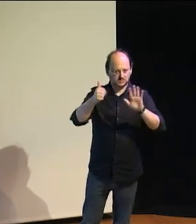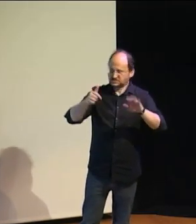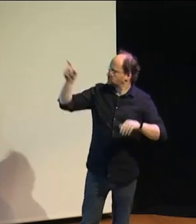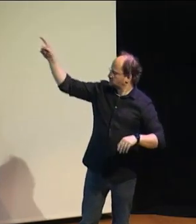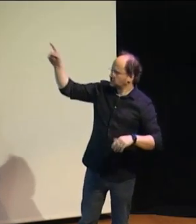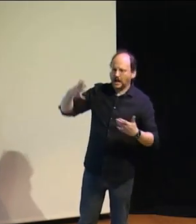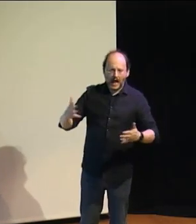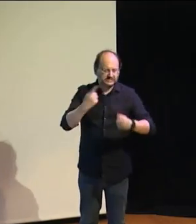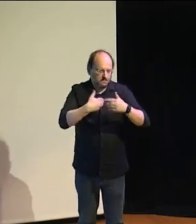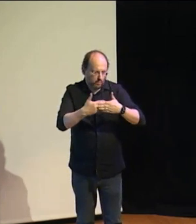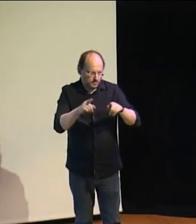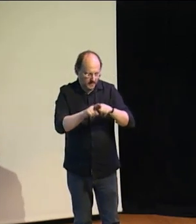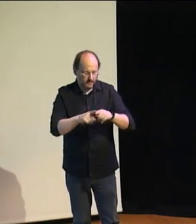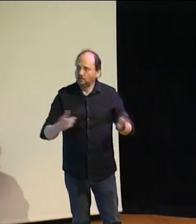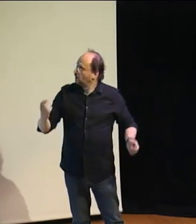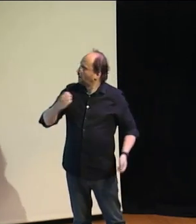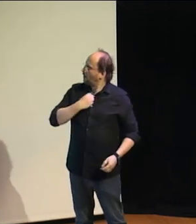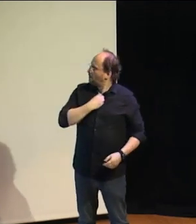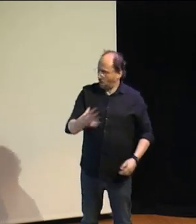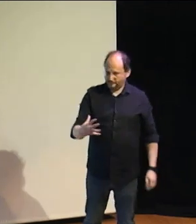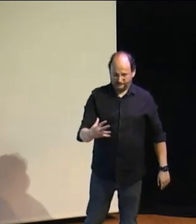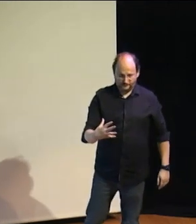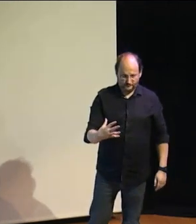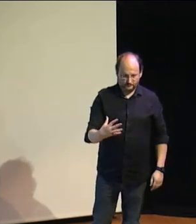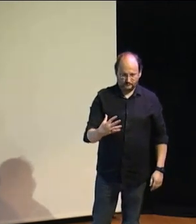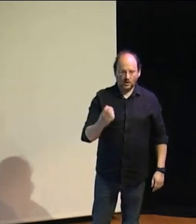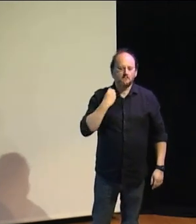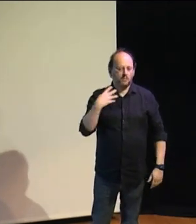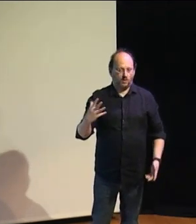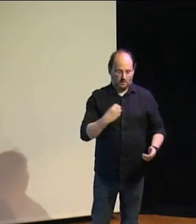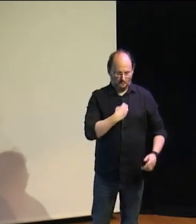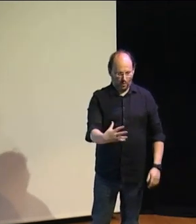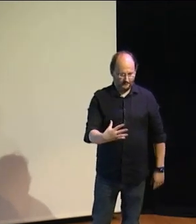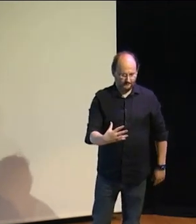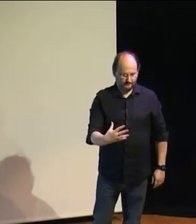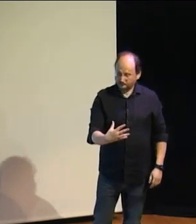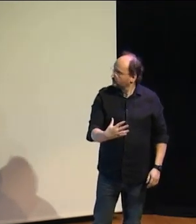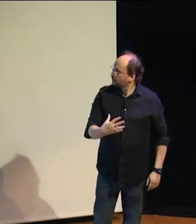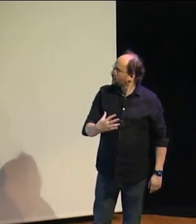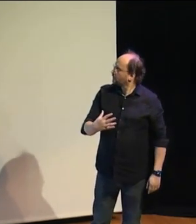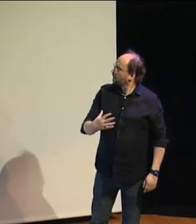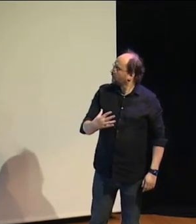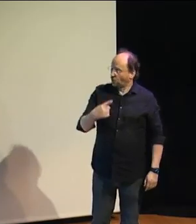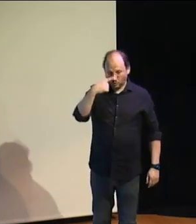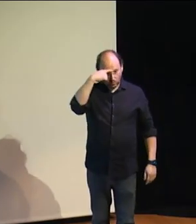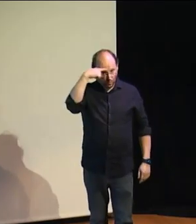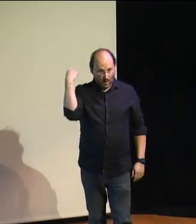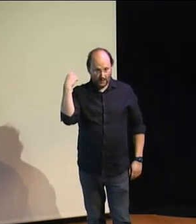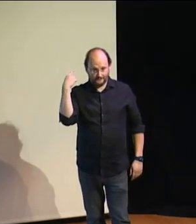On a une trace de 1850 qui décrit les signes comme blanc, par exemple. Le blanc, se fait à hauteur de